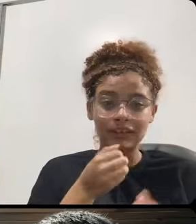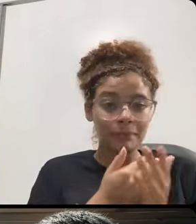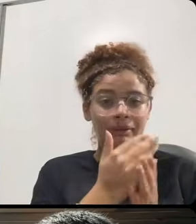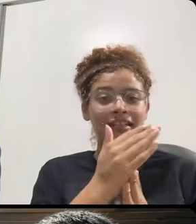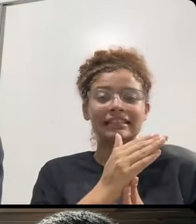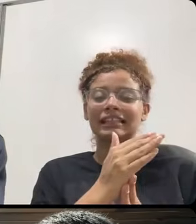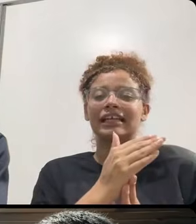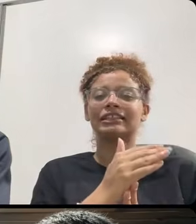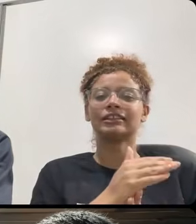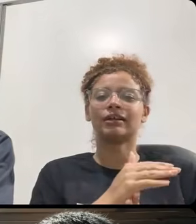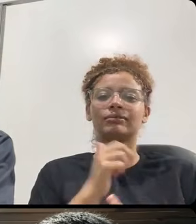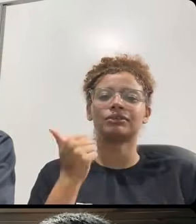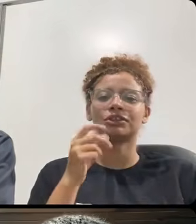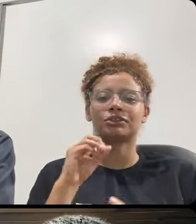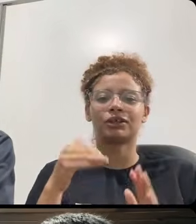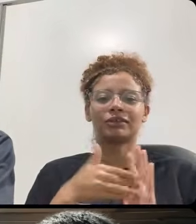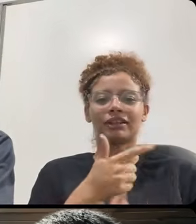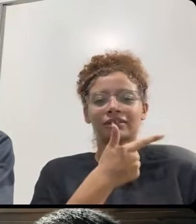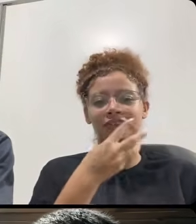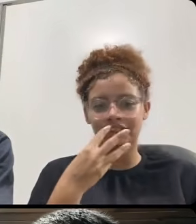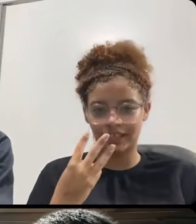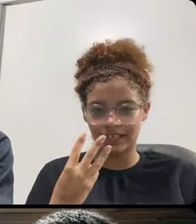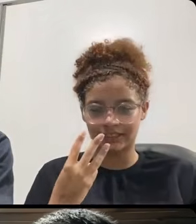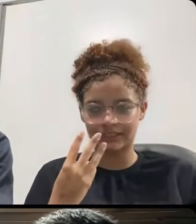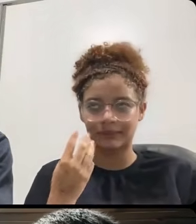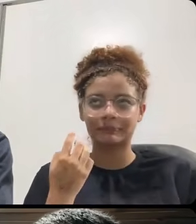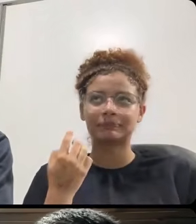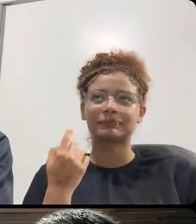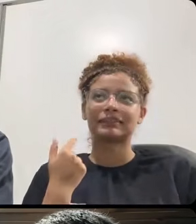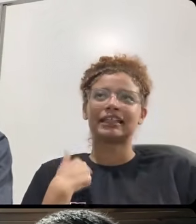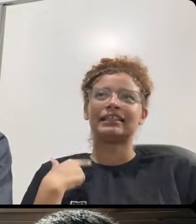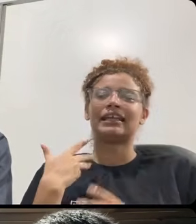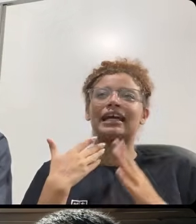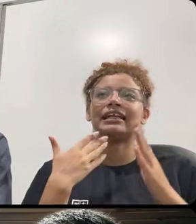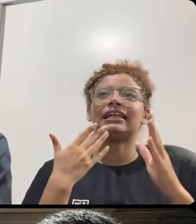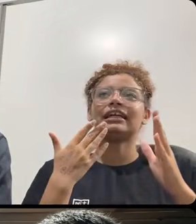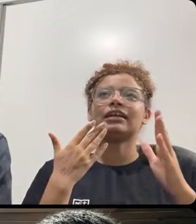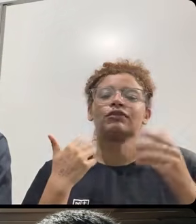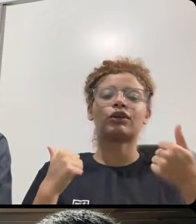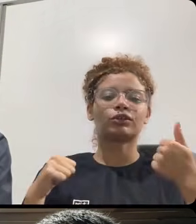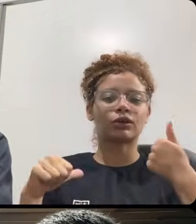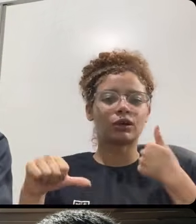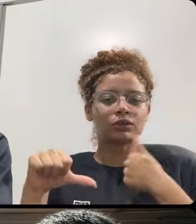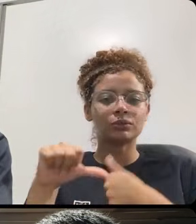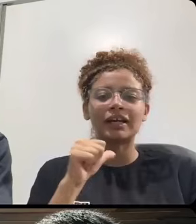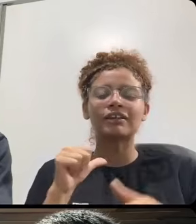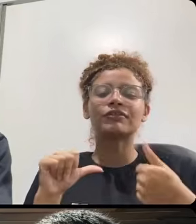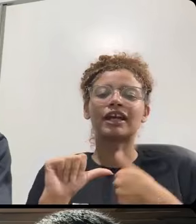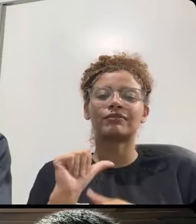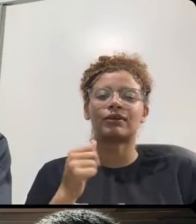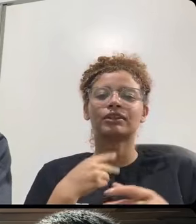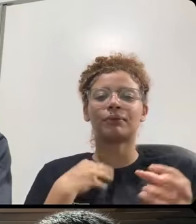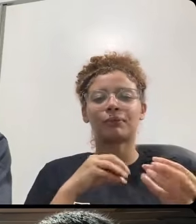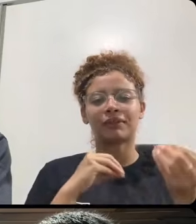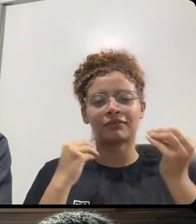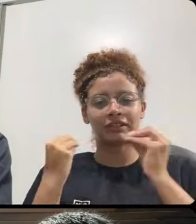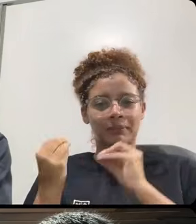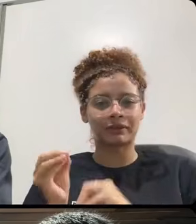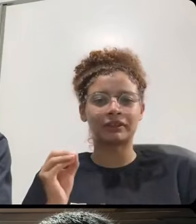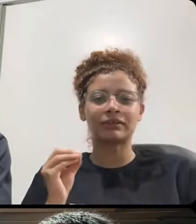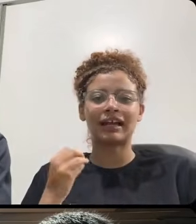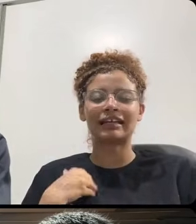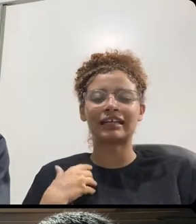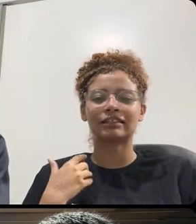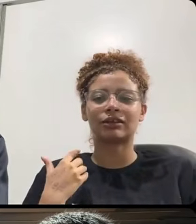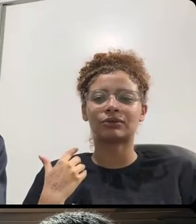e na quadrangular eu permaneci desde então, dos 18 até os 23. E aí foi toda uma reviravolta para poder voltar